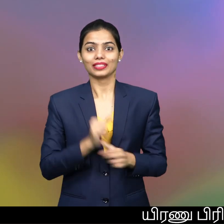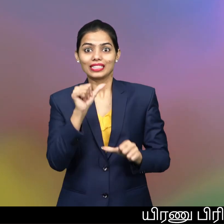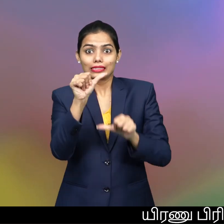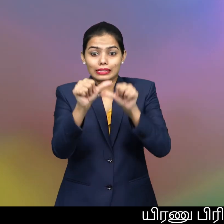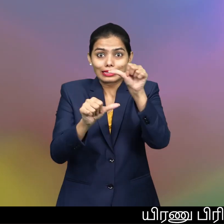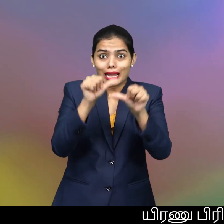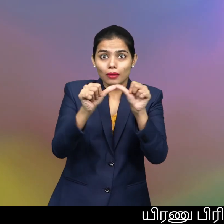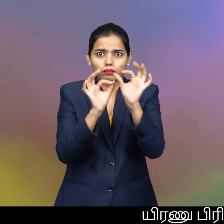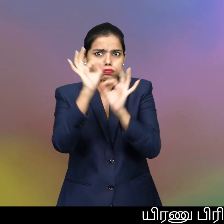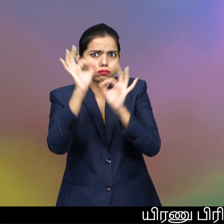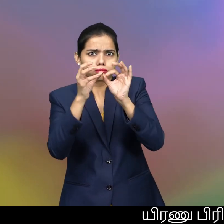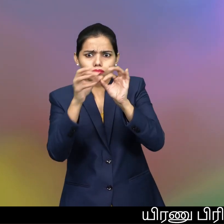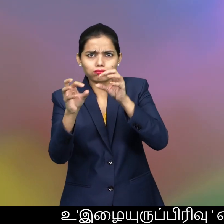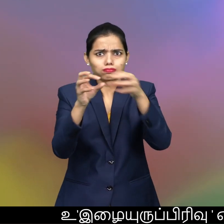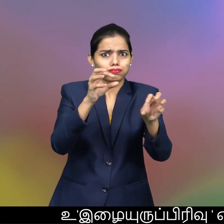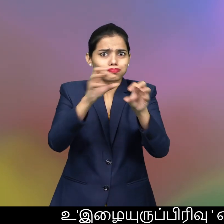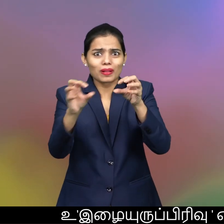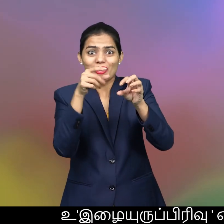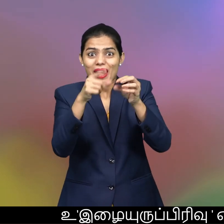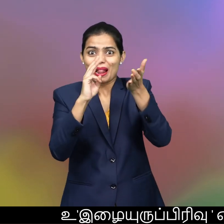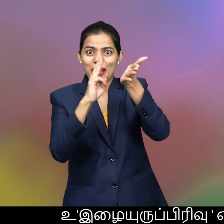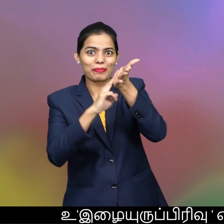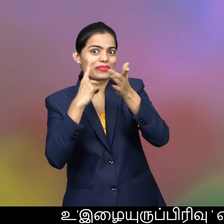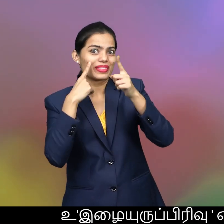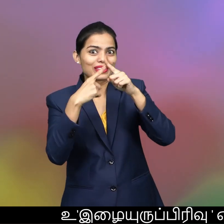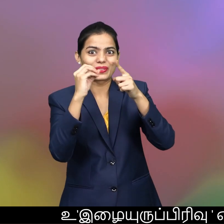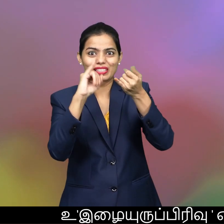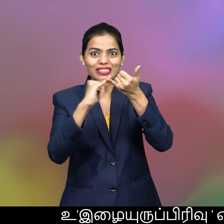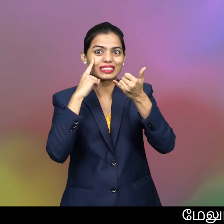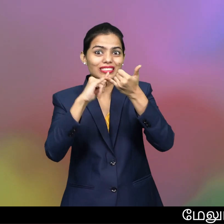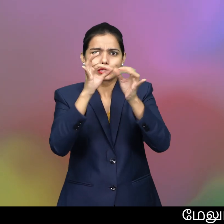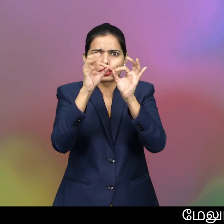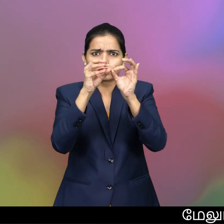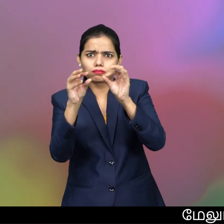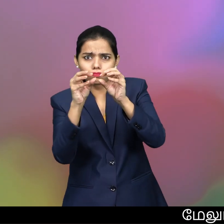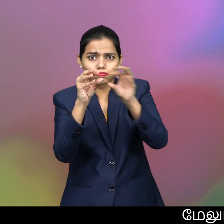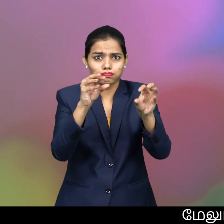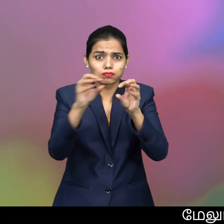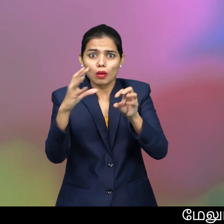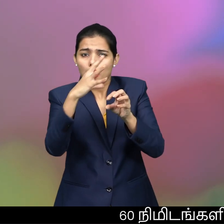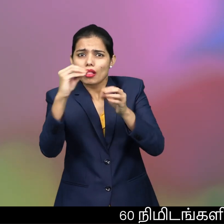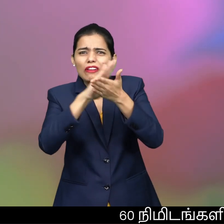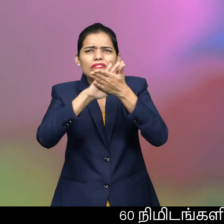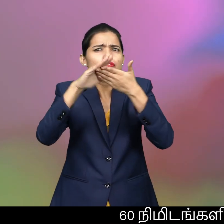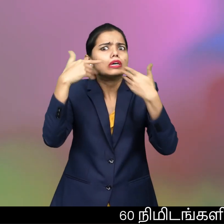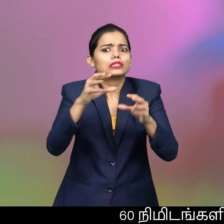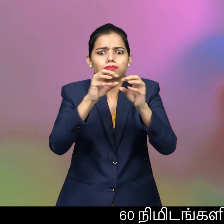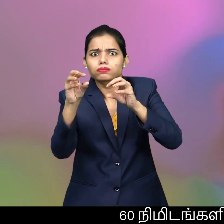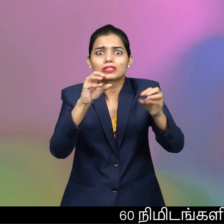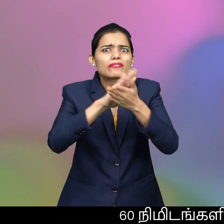உயிரணு பிரிவு செயல்முறை இழையுறு பிரிவு என்று அழைக்கப்படுகிறது. மேலும் 40 முதல் 60 நிமிடங்களில்